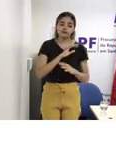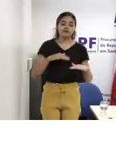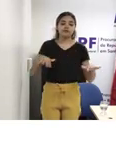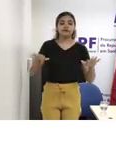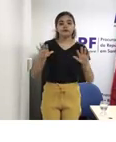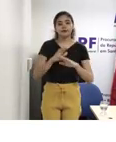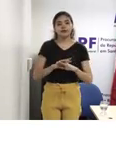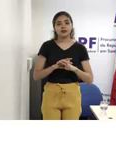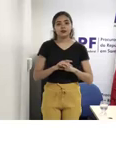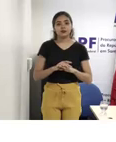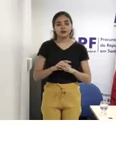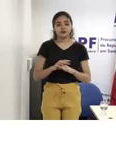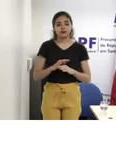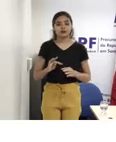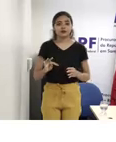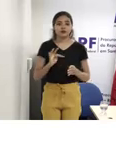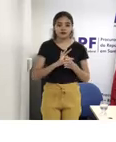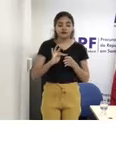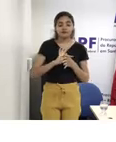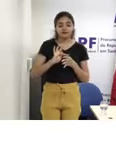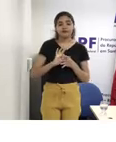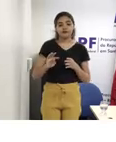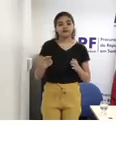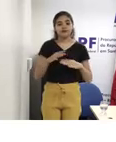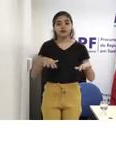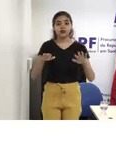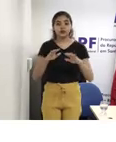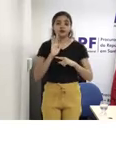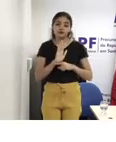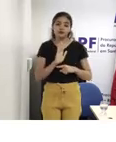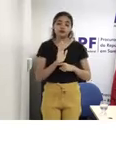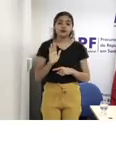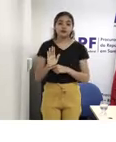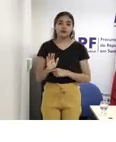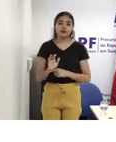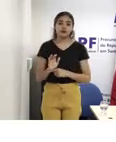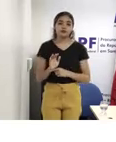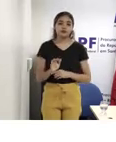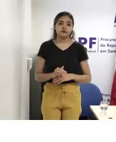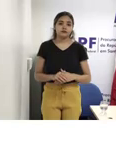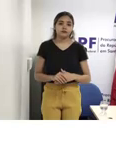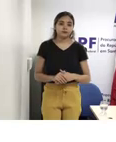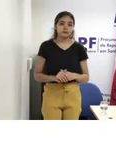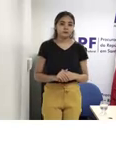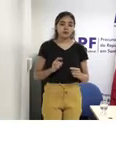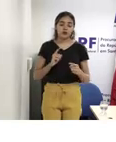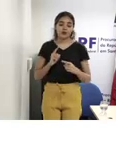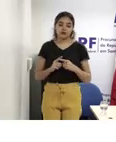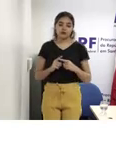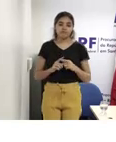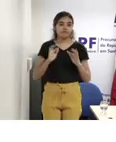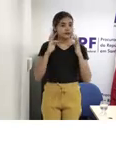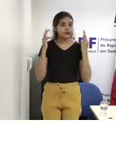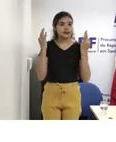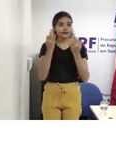digitais não é uma supervisão fácil os pais as mães responsáveis vão ver muitos jogos online que é difícil entender